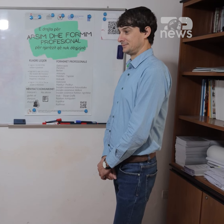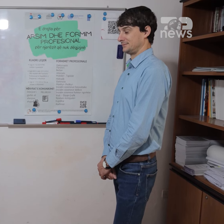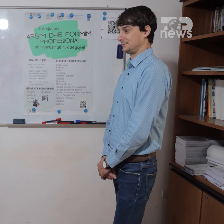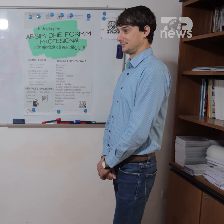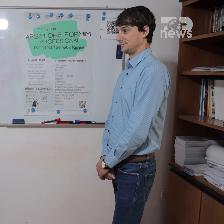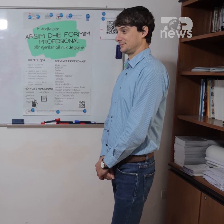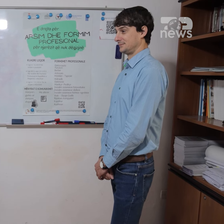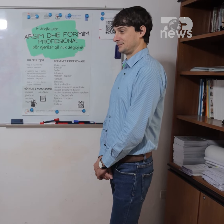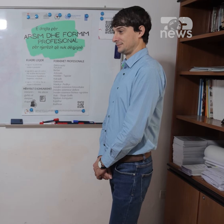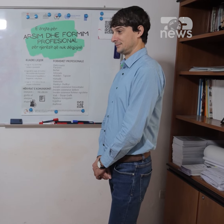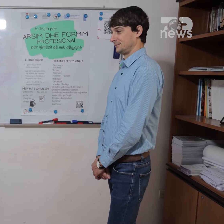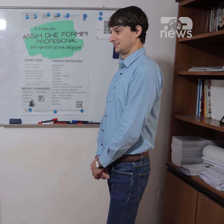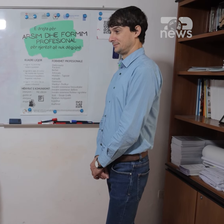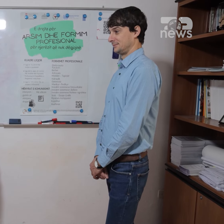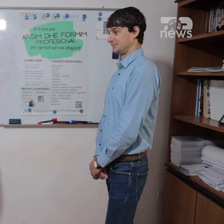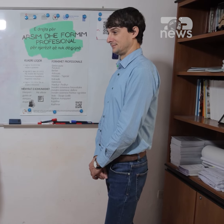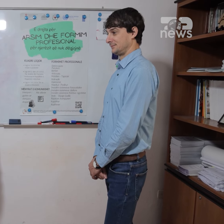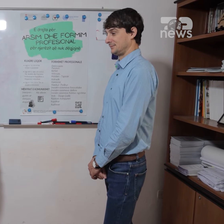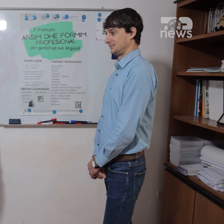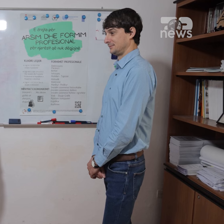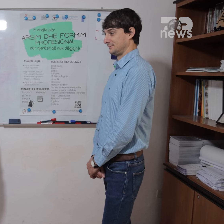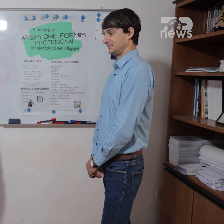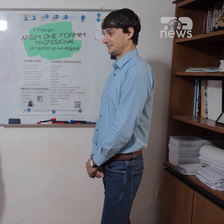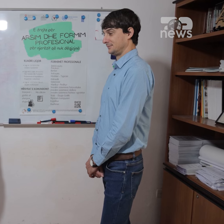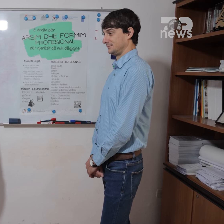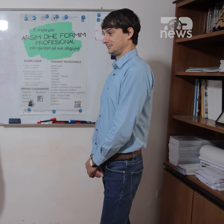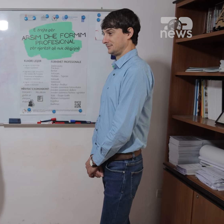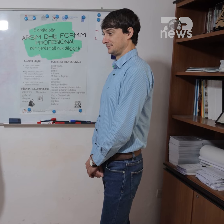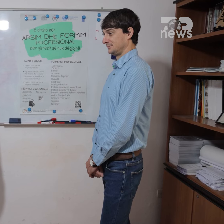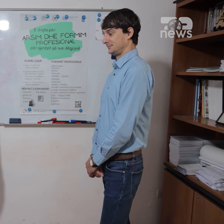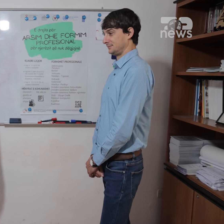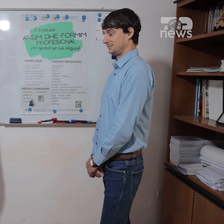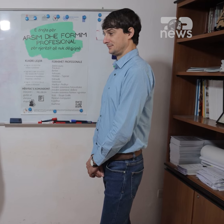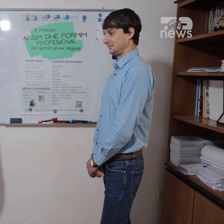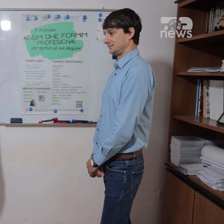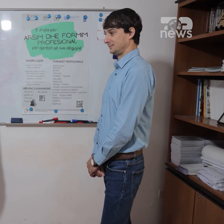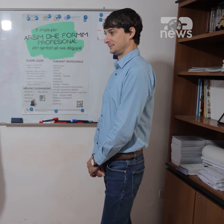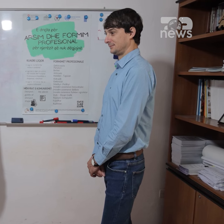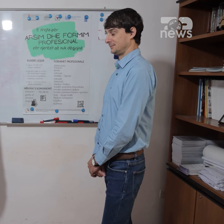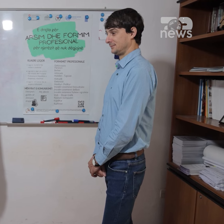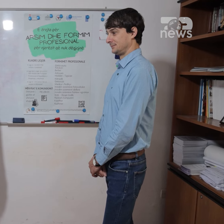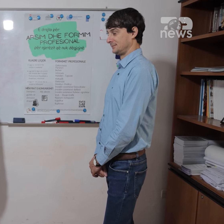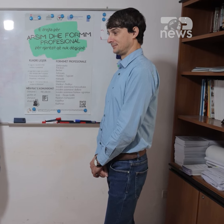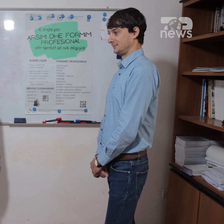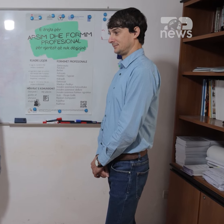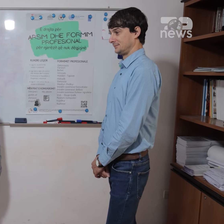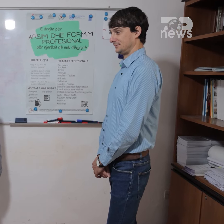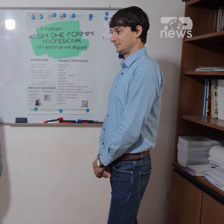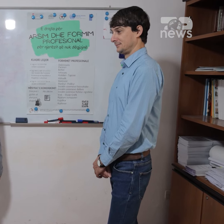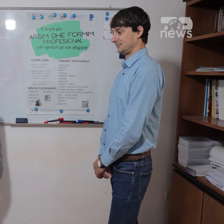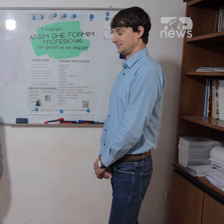intervistë me Florianin dhe do të na ndihmojë në këtë mënyrë për ta kuptuar edhe personat që nuk dëgjojnë, Paula